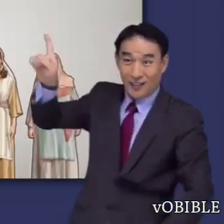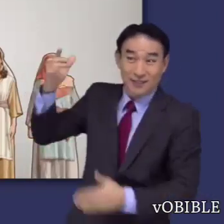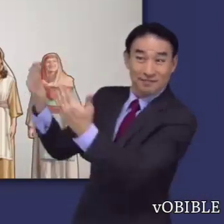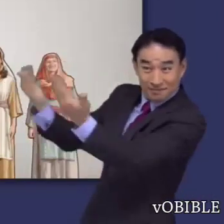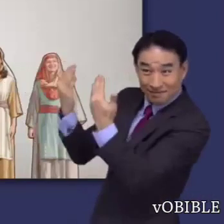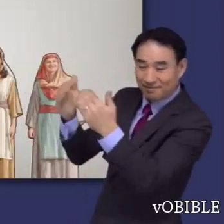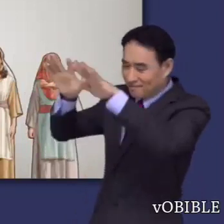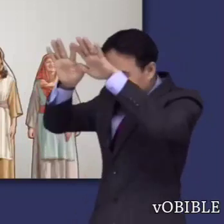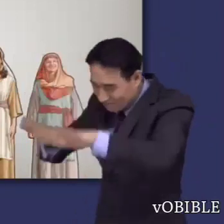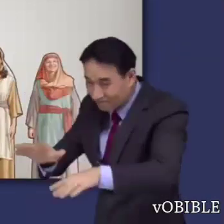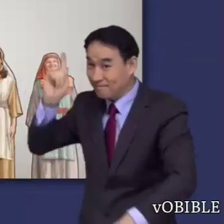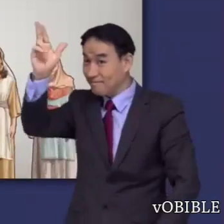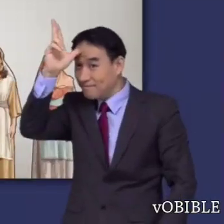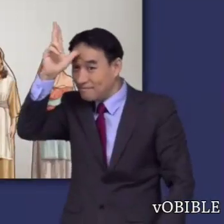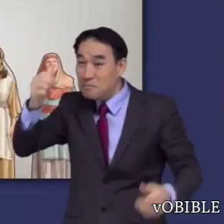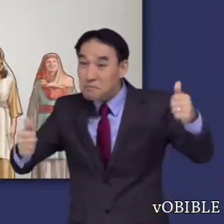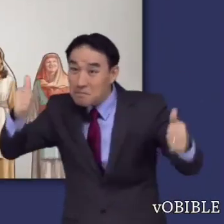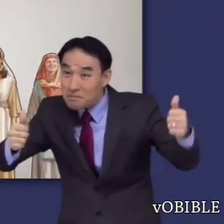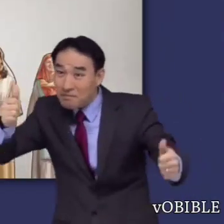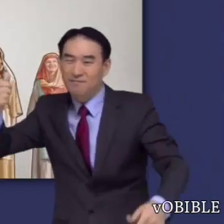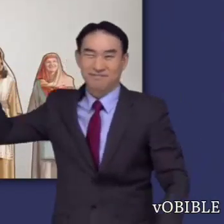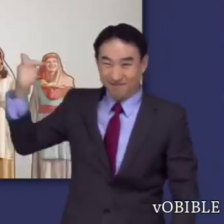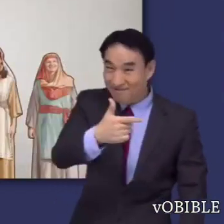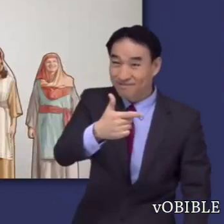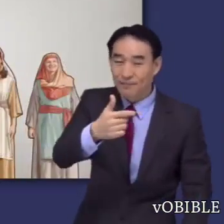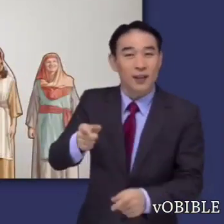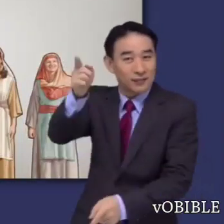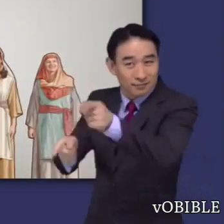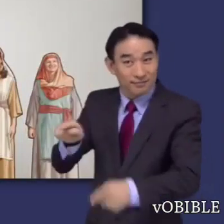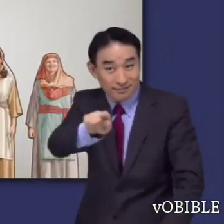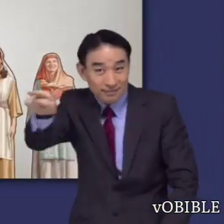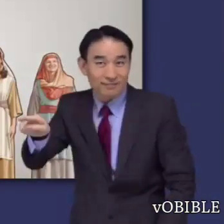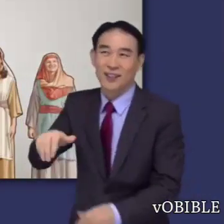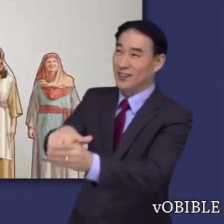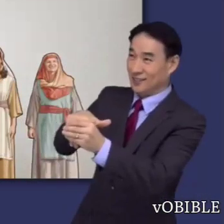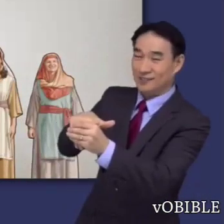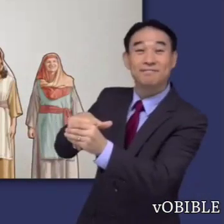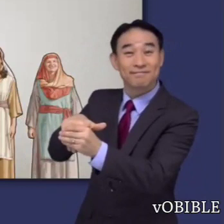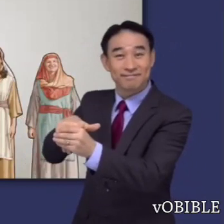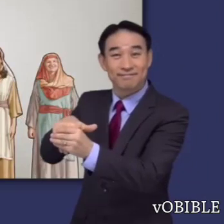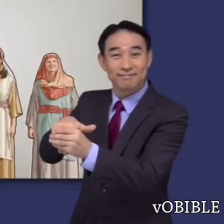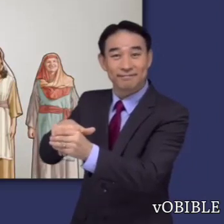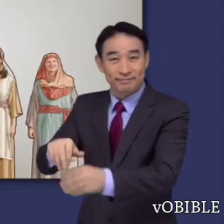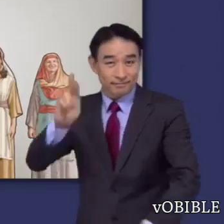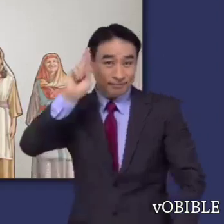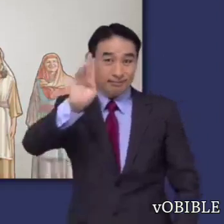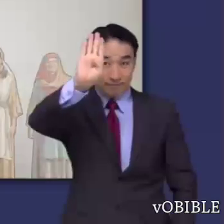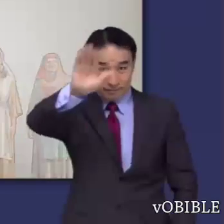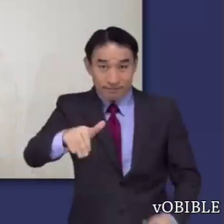优越得多。保罗的这封信也能纠正那些死守摩西法典的希伯来裔基督徒。